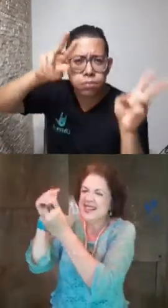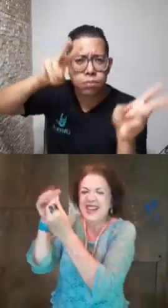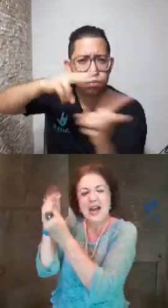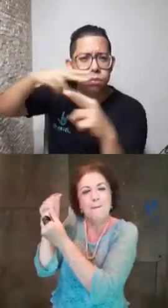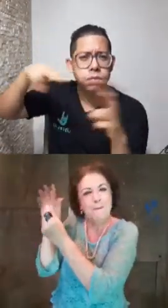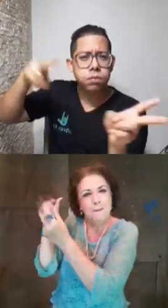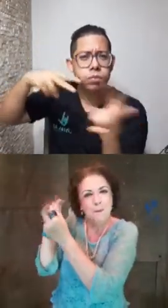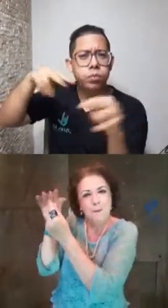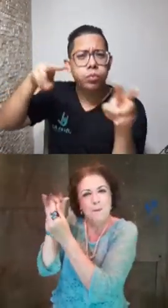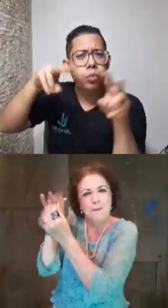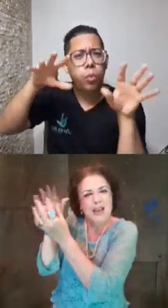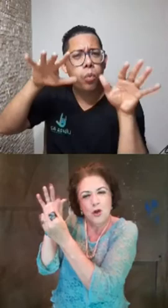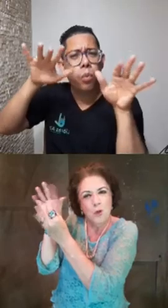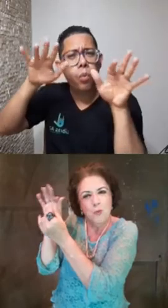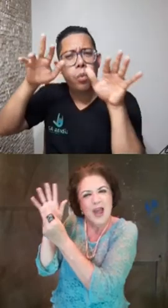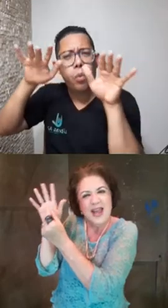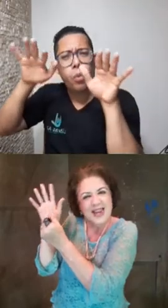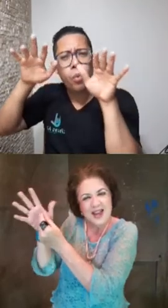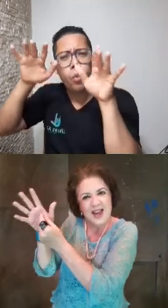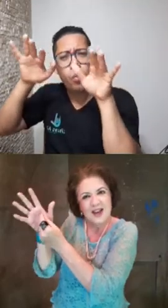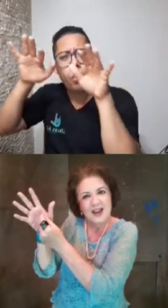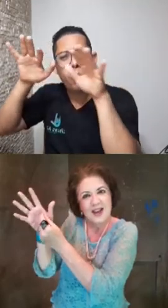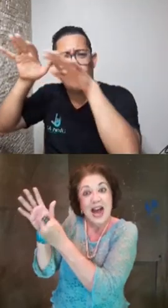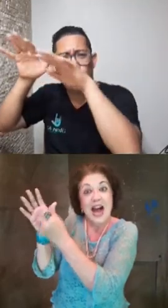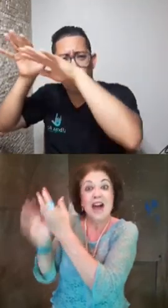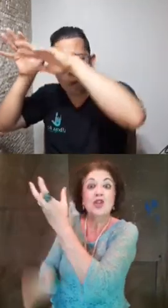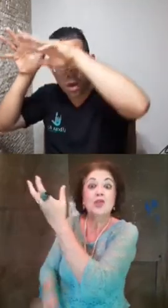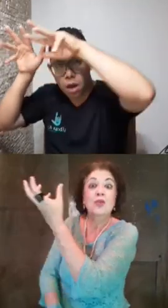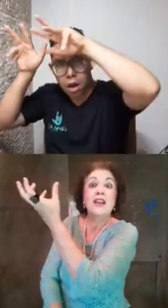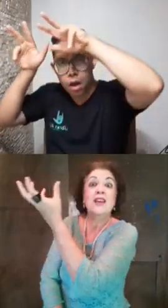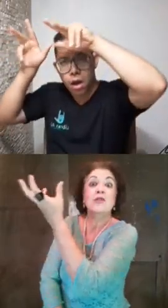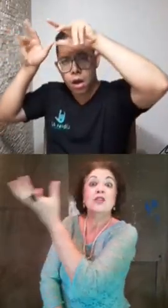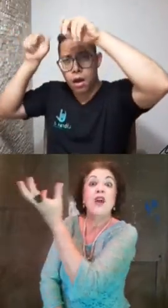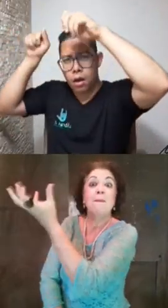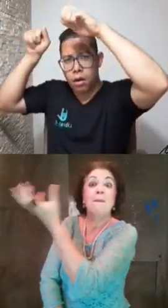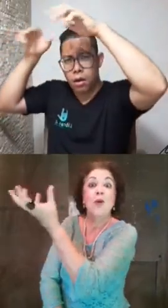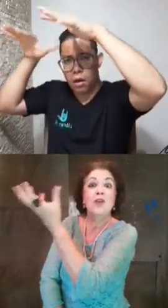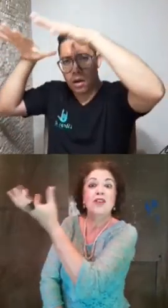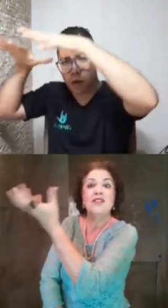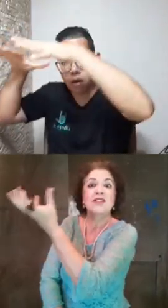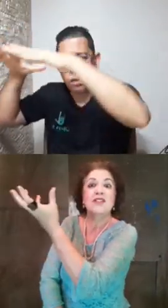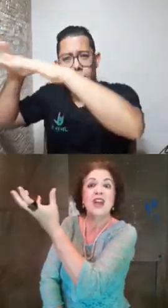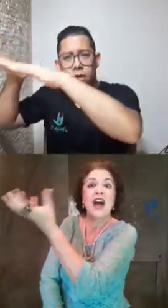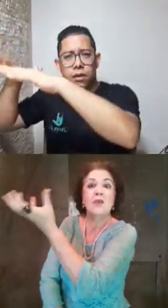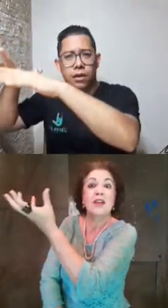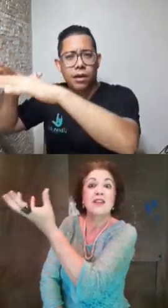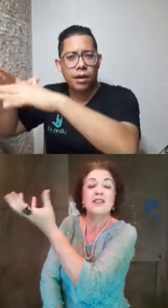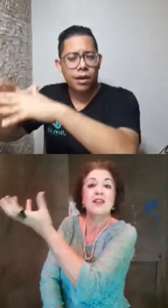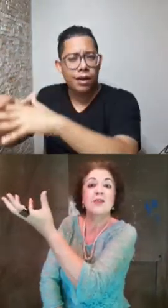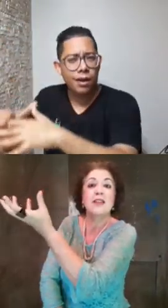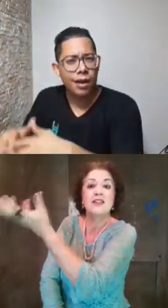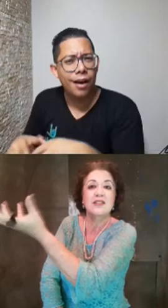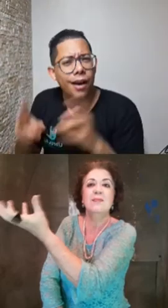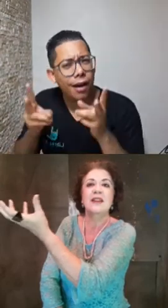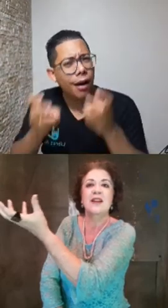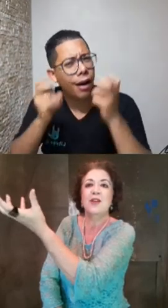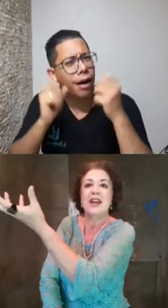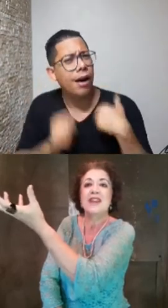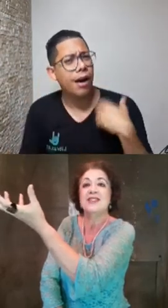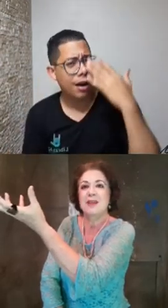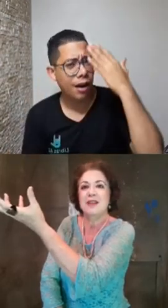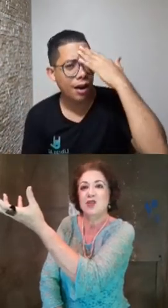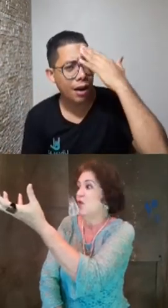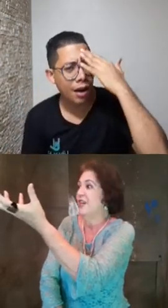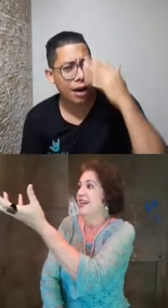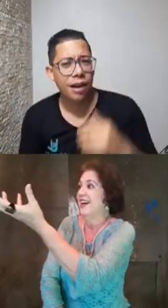toda aquela micropoeirinha, ajuda que os vapores de água que estão em cima da